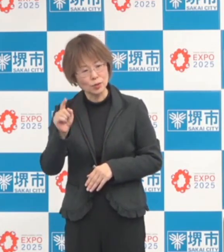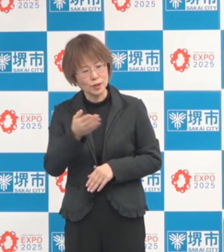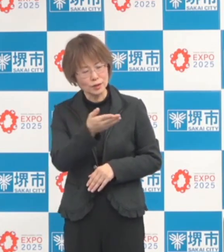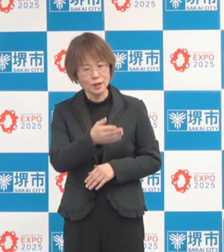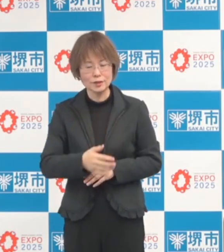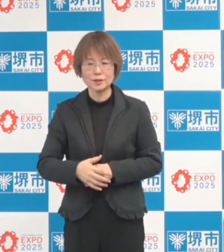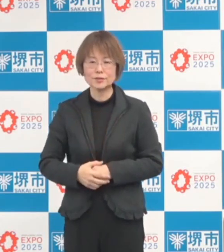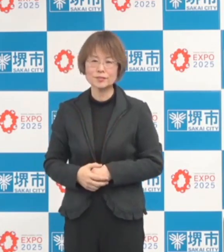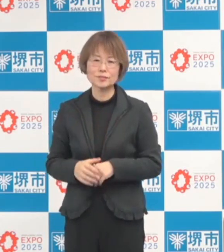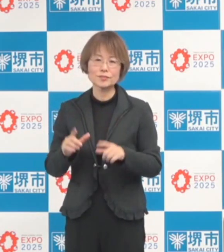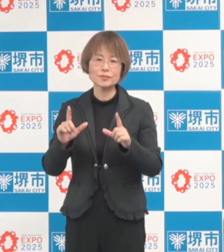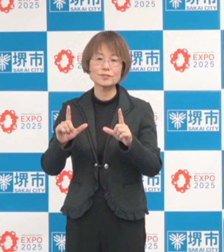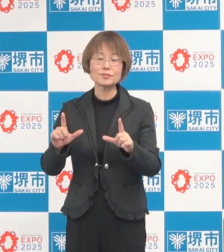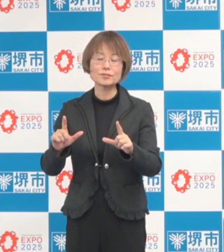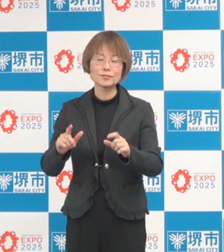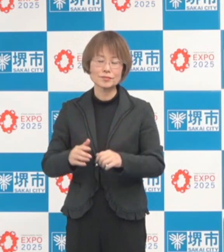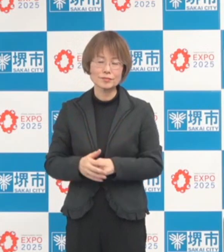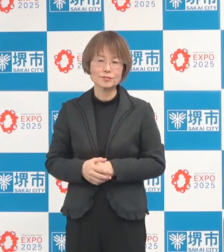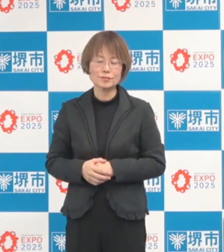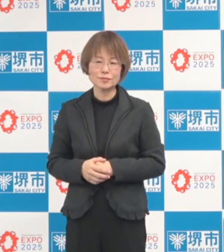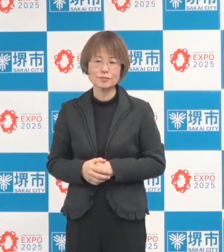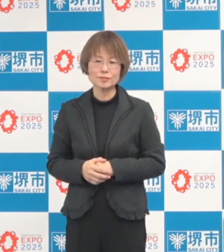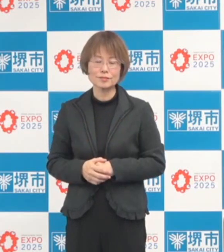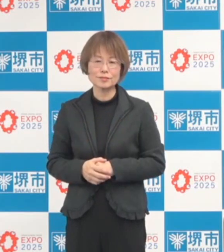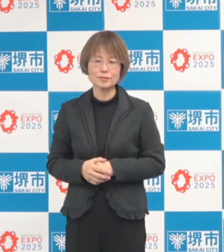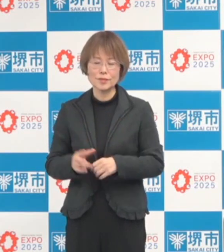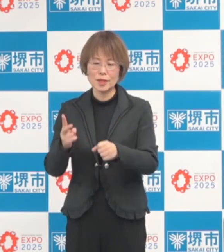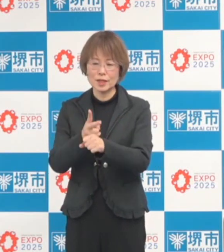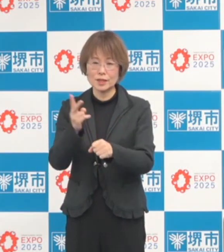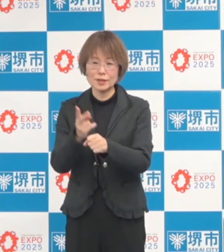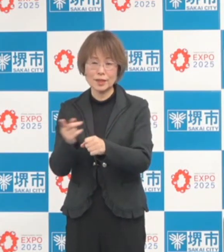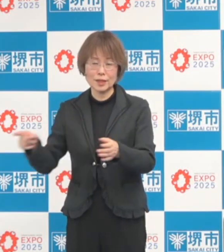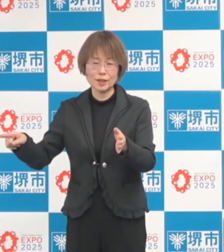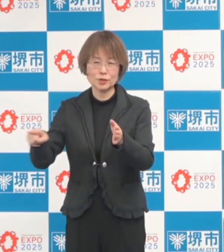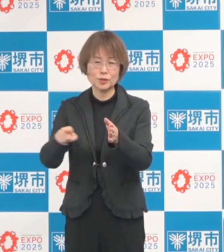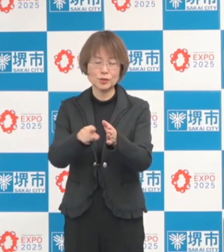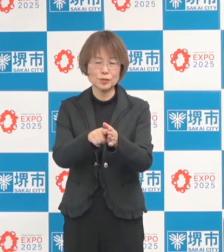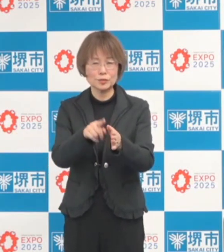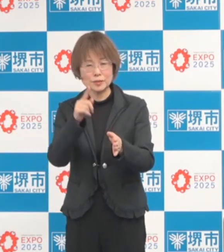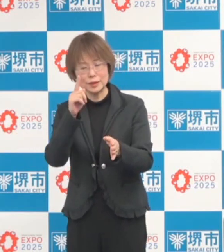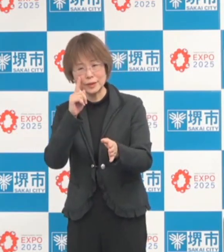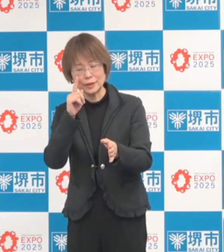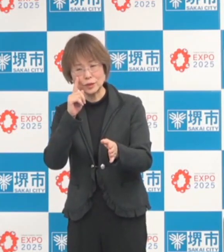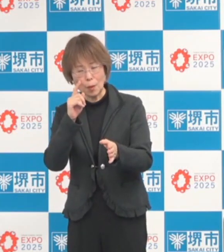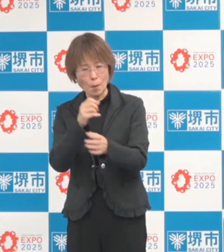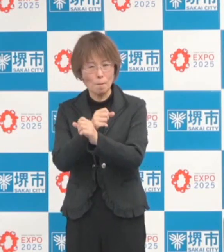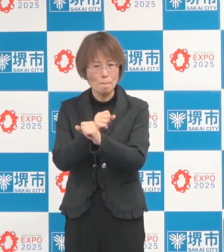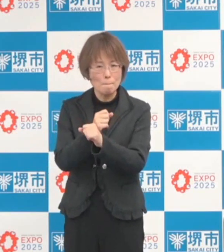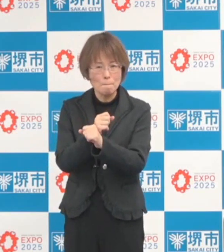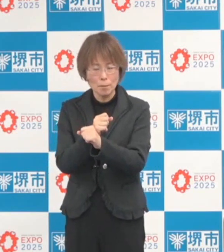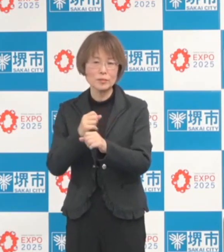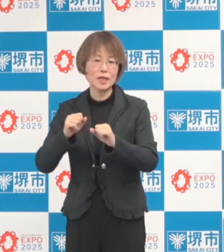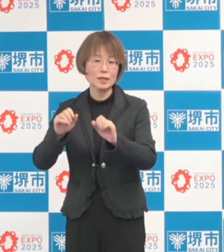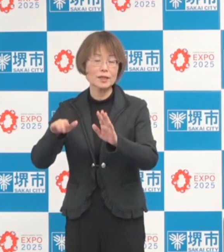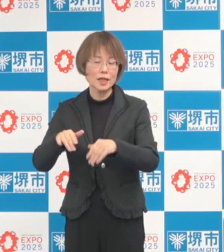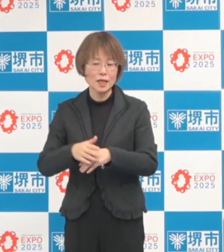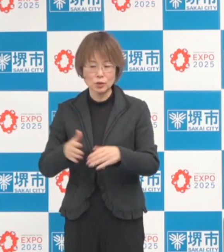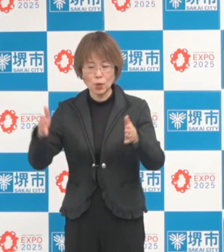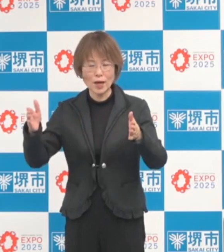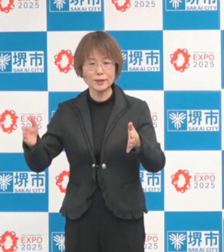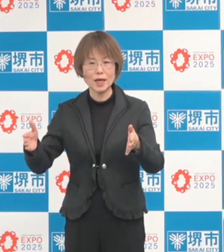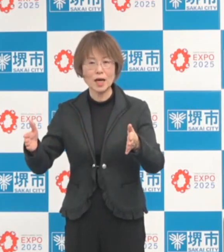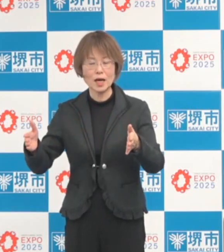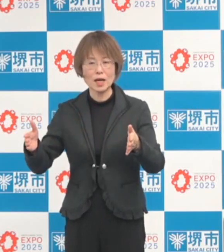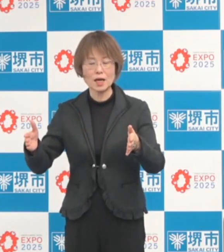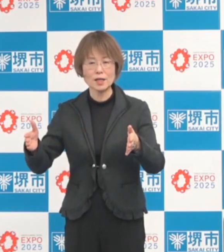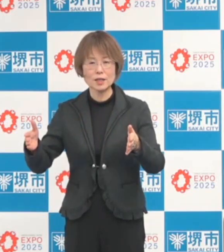い、この間2年にわたって実証実験を行ってまいりました。そしてその間、